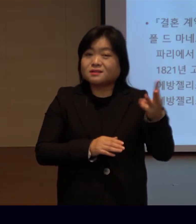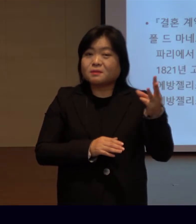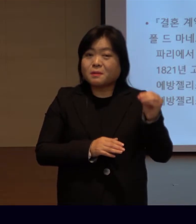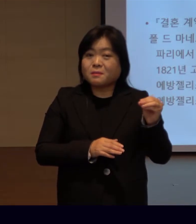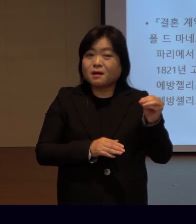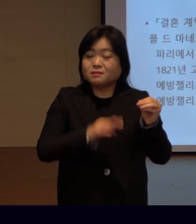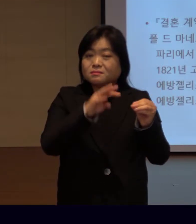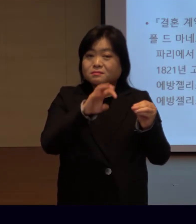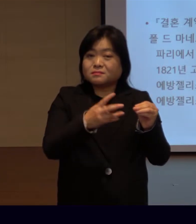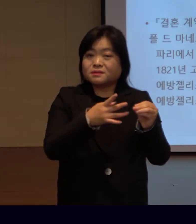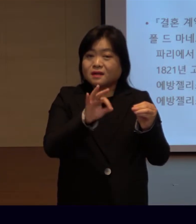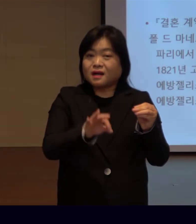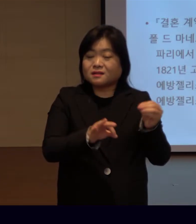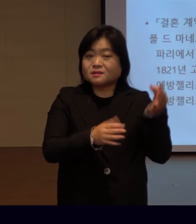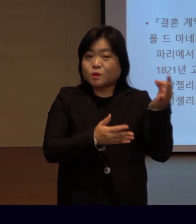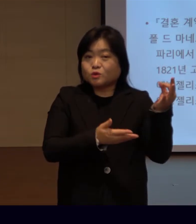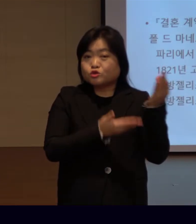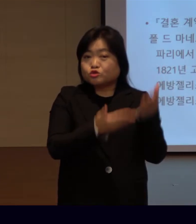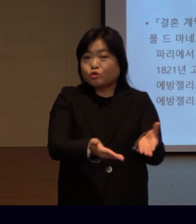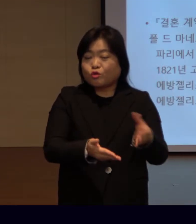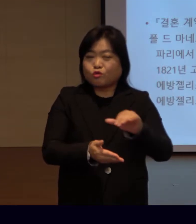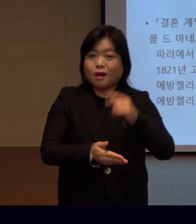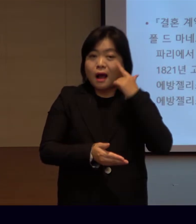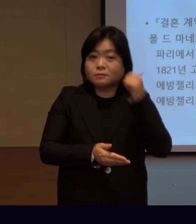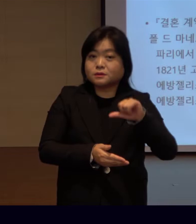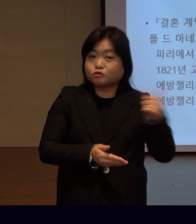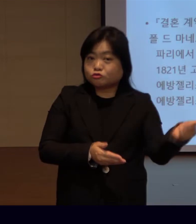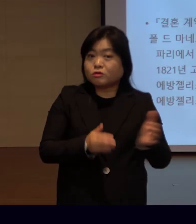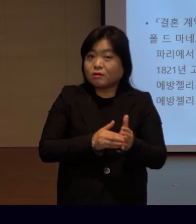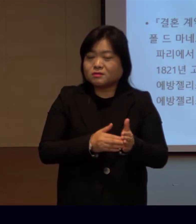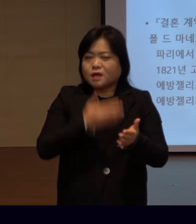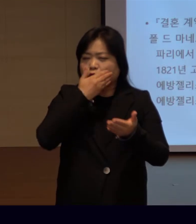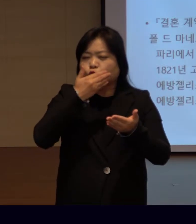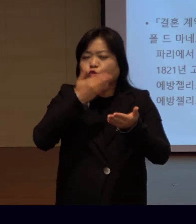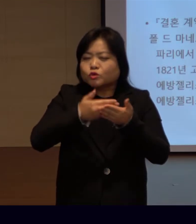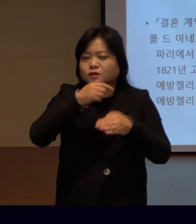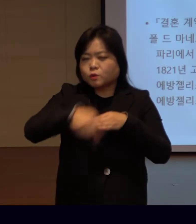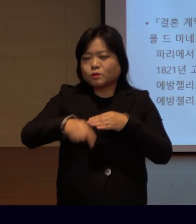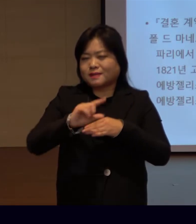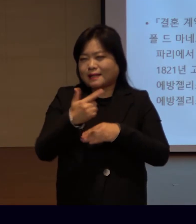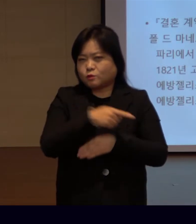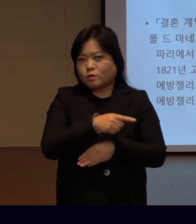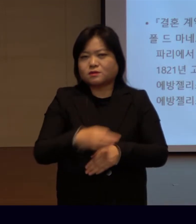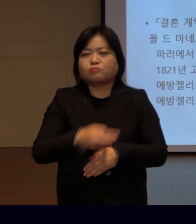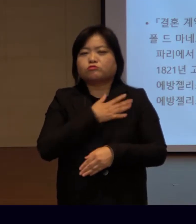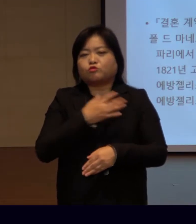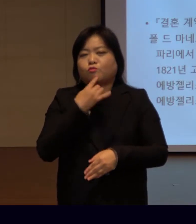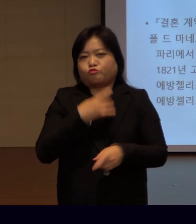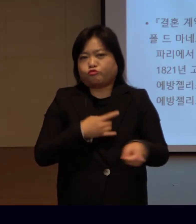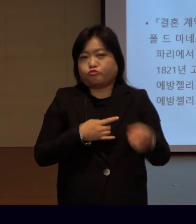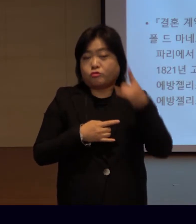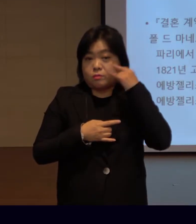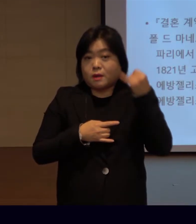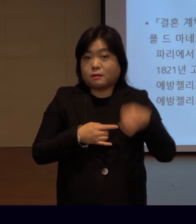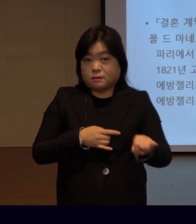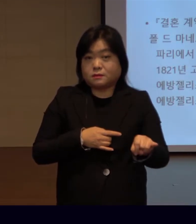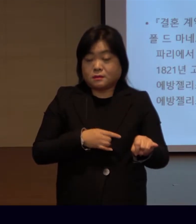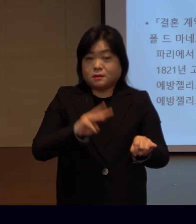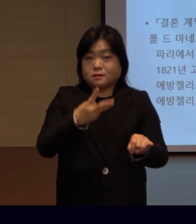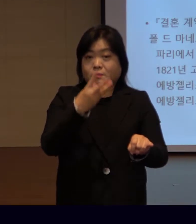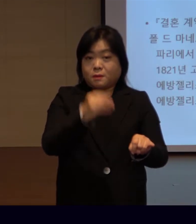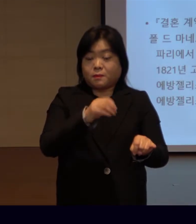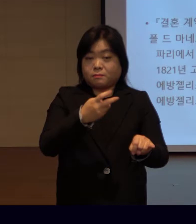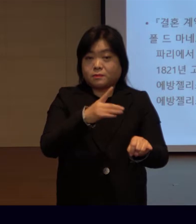프랑이라고 하는 어마어마한 재산을 남기고 죽습니다. 그러니까 이 사람들은 귀족은 아니고 말하자면 부르주아죠. 그래서 300만 프랑이라는